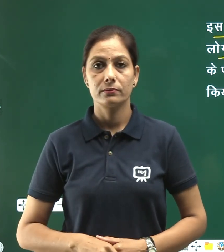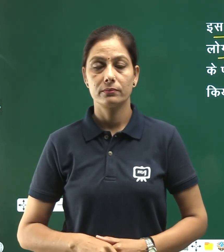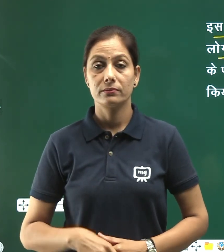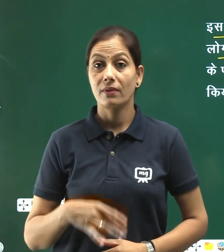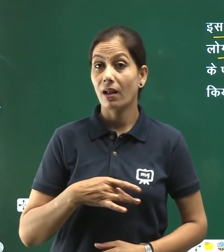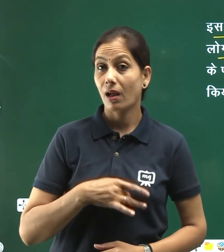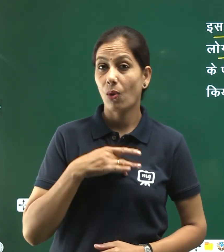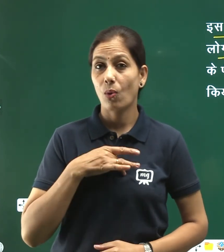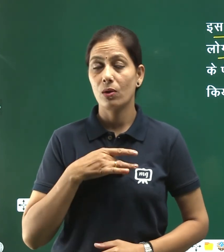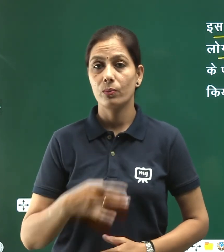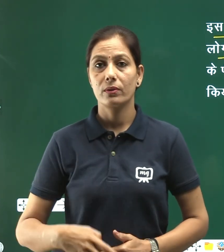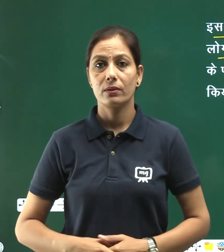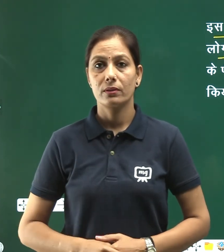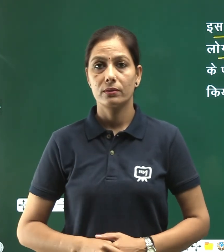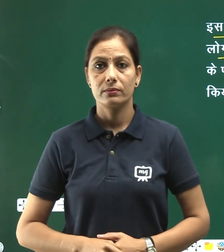करुणा रूपी